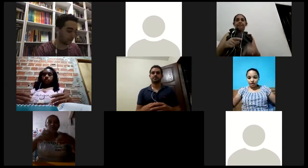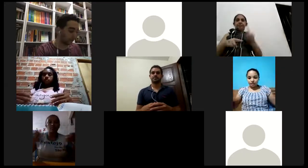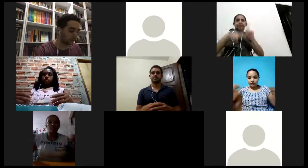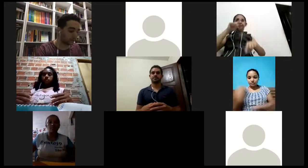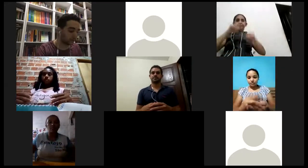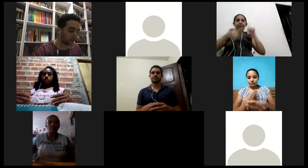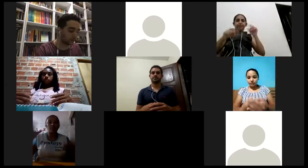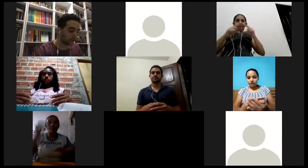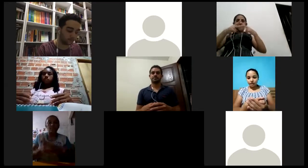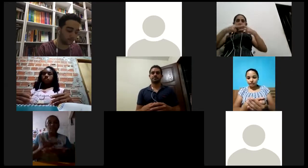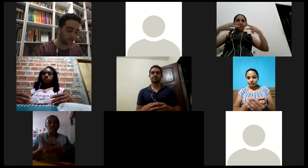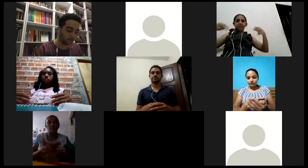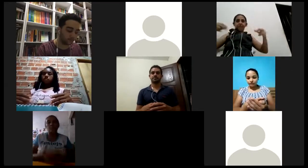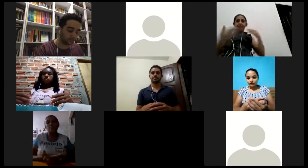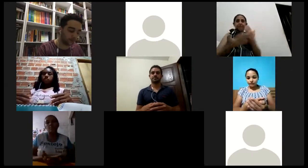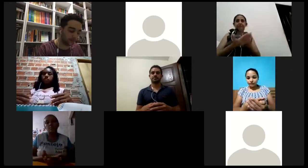certo?